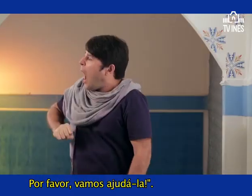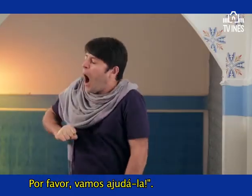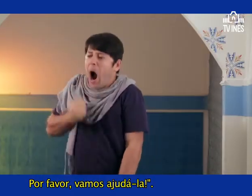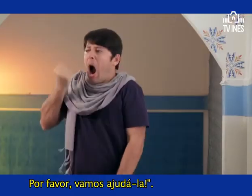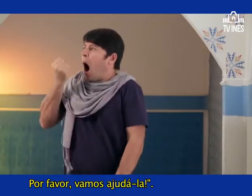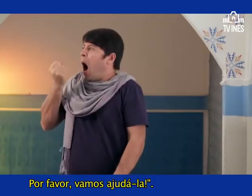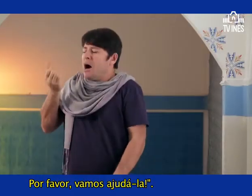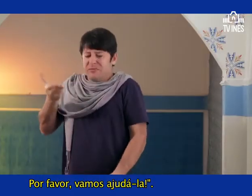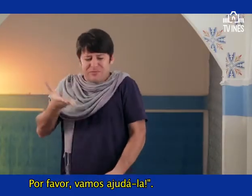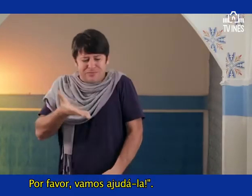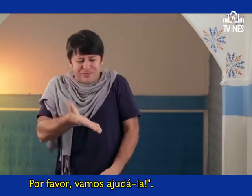ajudá-la.